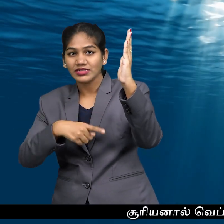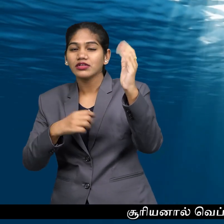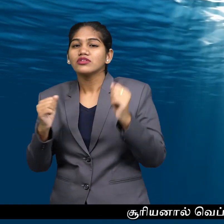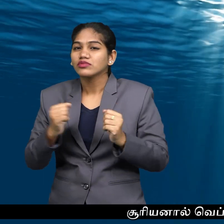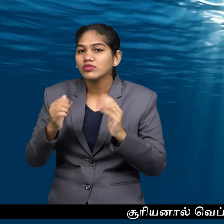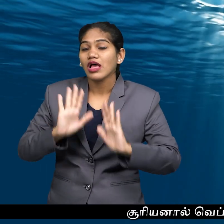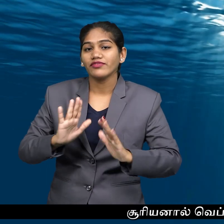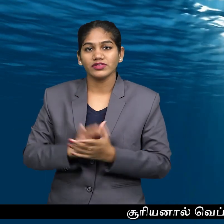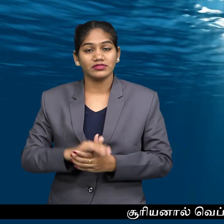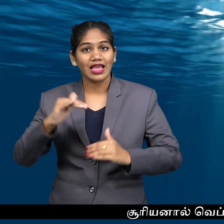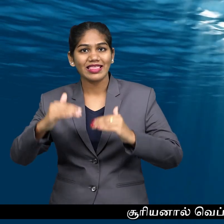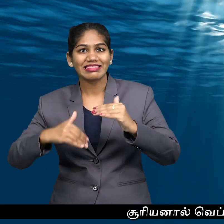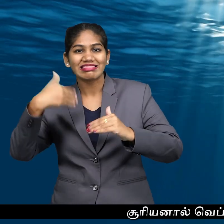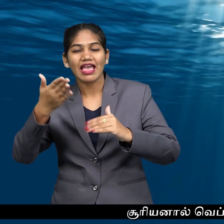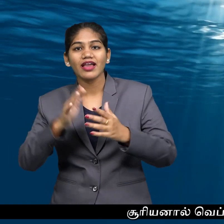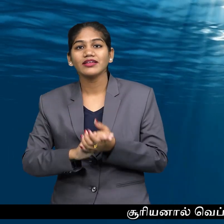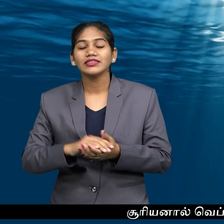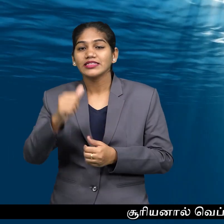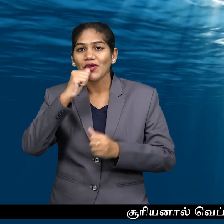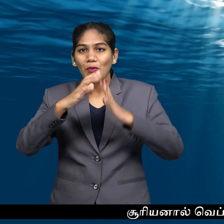சூரியனால் வெப்பமடையும் மேற்பரப்பில் உள்ள